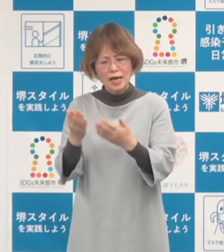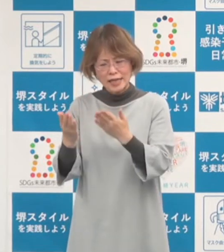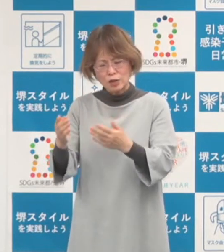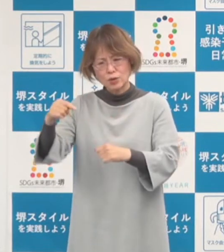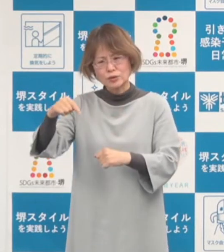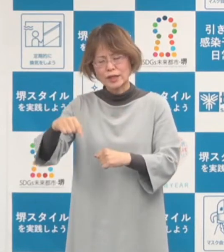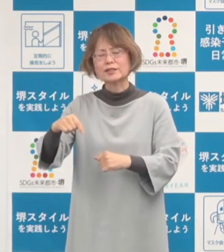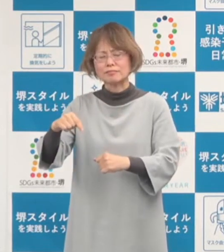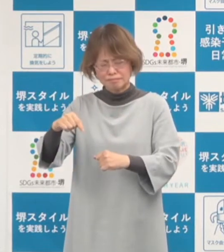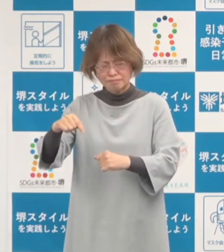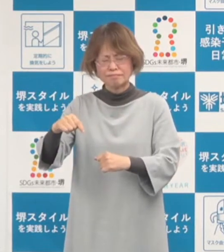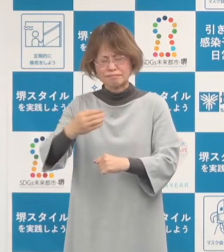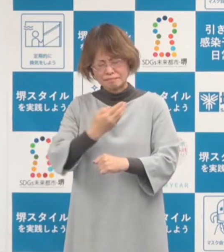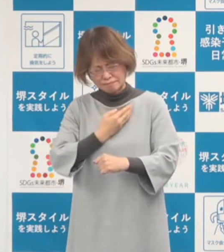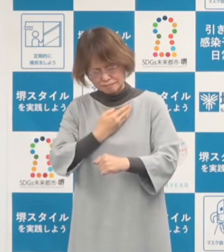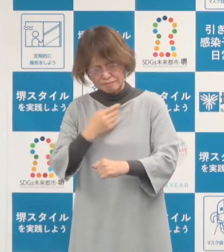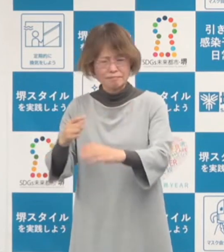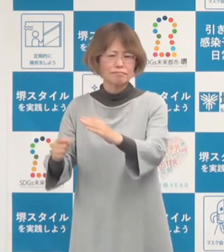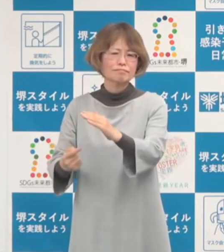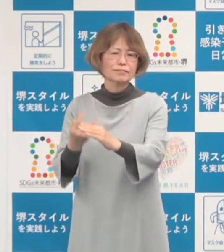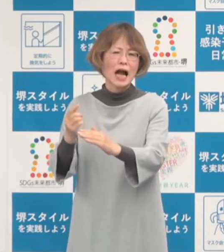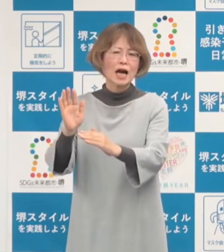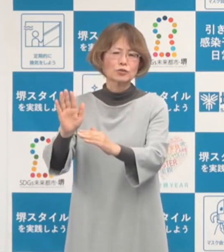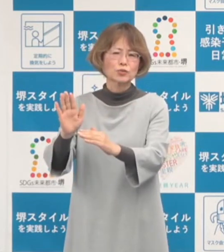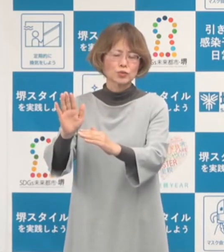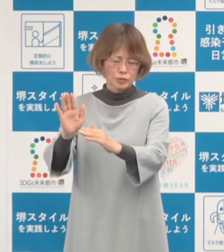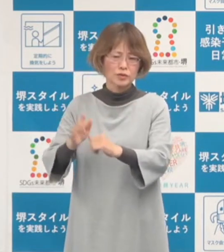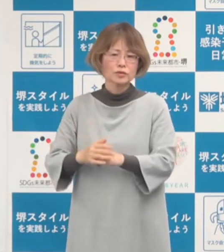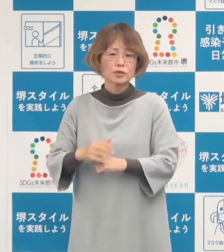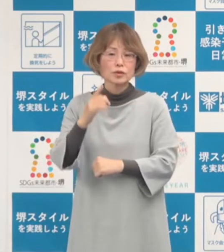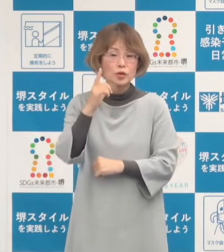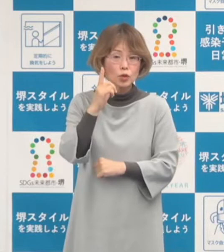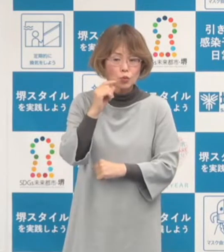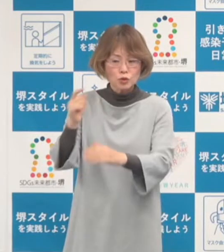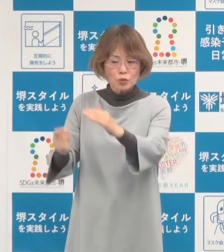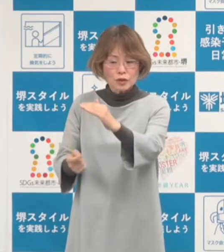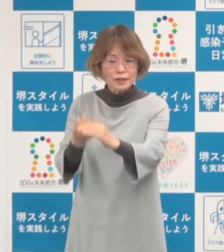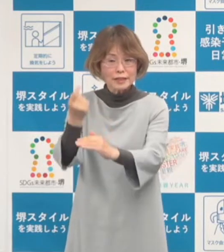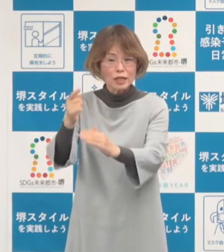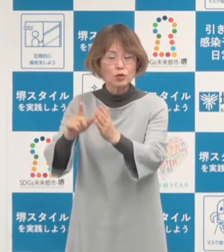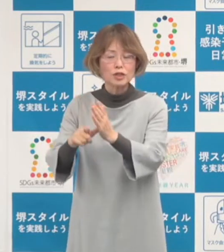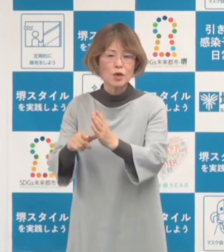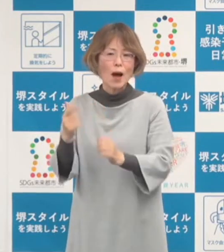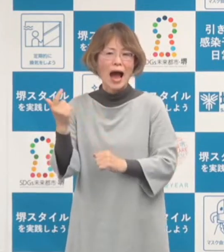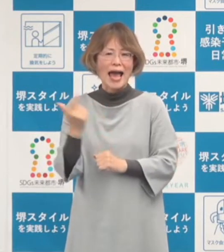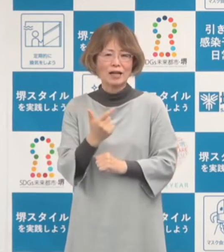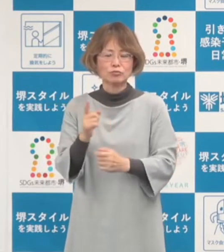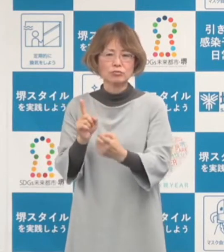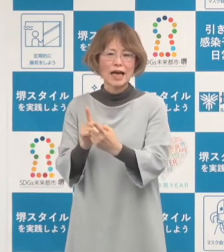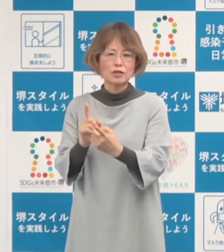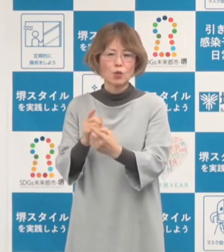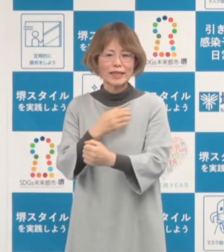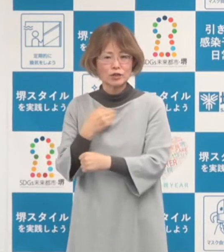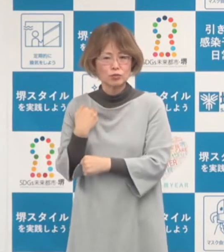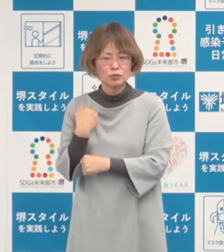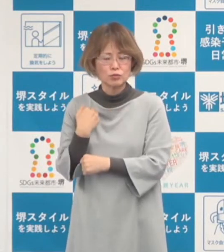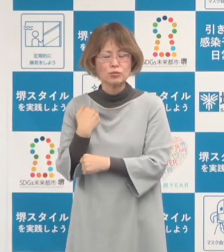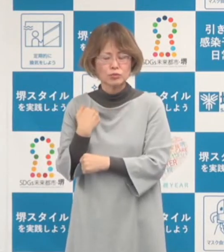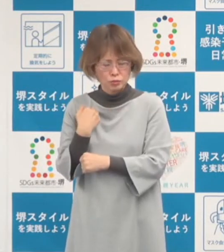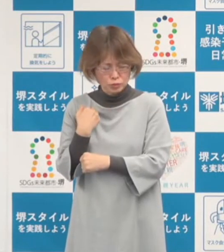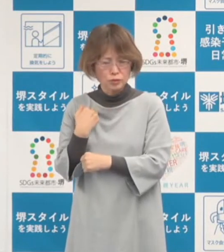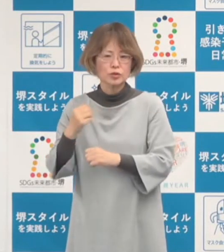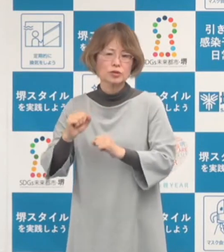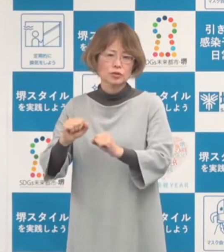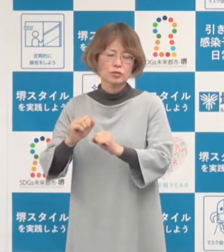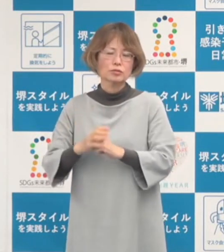ら発生しうる問題だとは考えておりますが、もし発生したときにもですね、早急に対応できる、もしくはそのいじめに